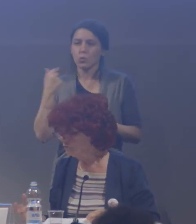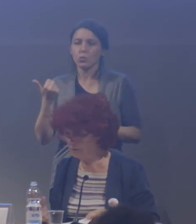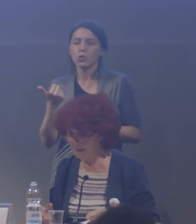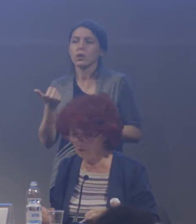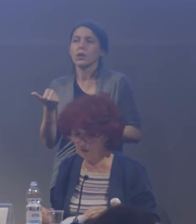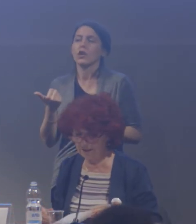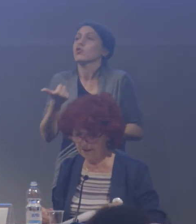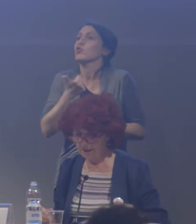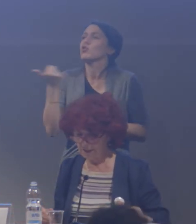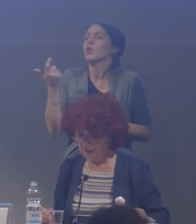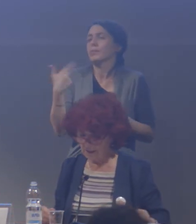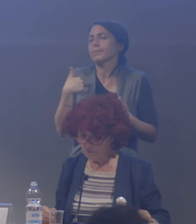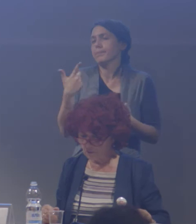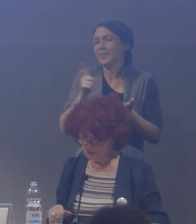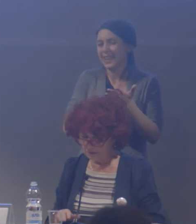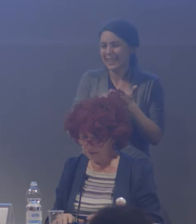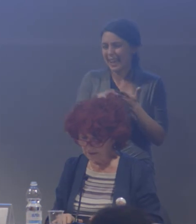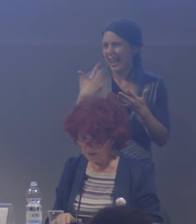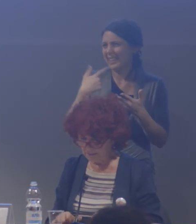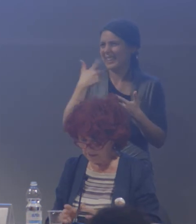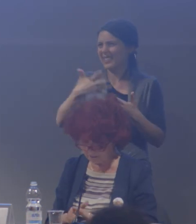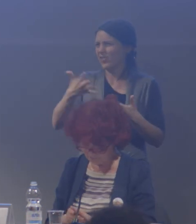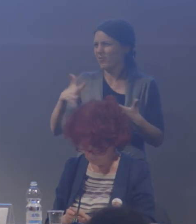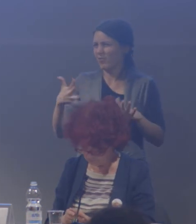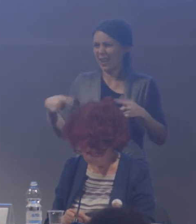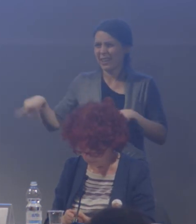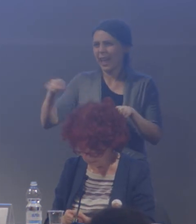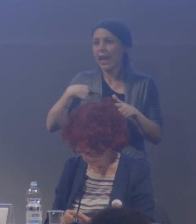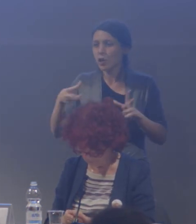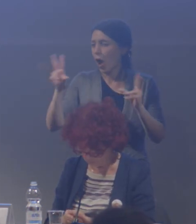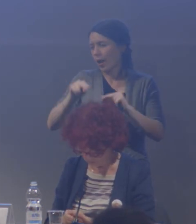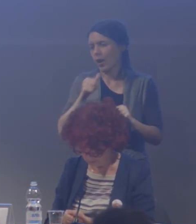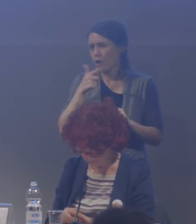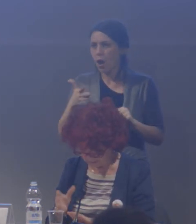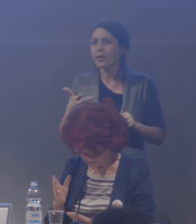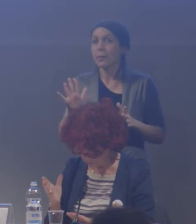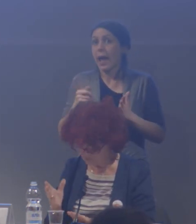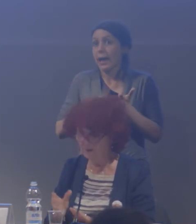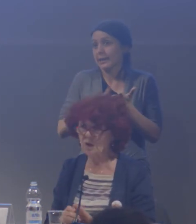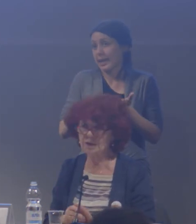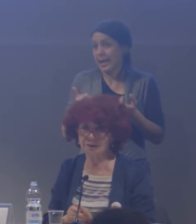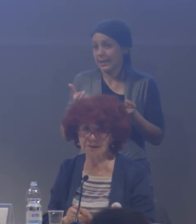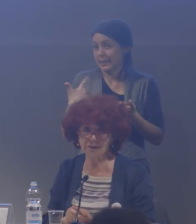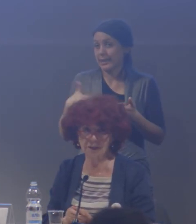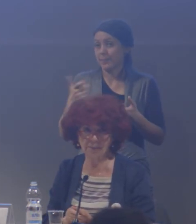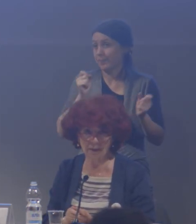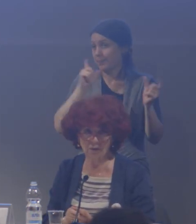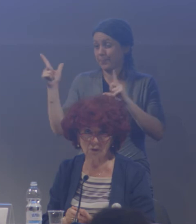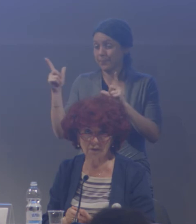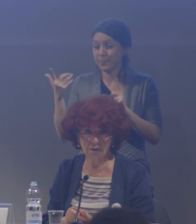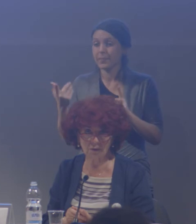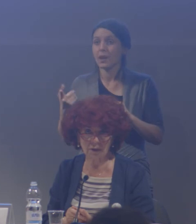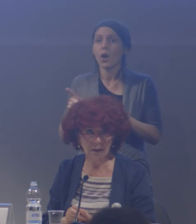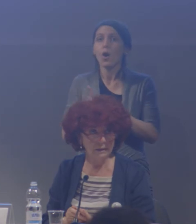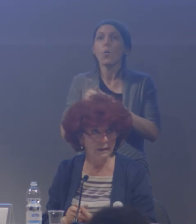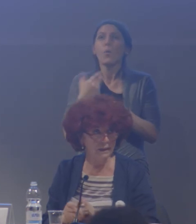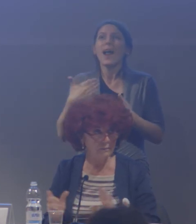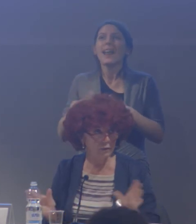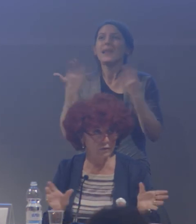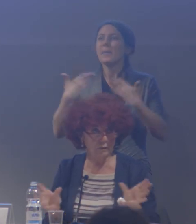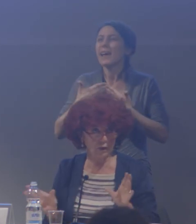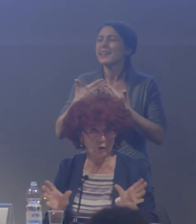prendo a riferimento i dati che qui sono stati detti, ma insomma sono dati molto allarmanti, lo dicevamo anche stamattina aprendo il Salone